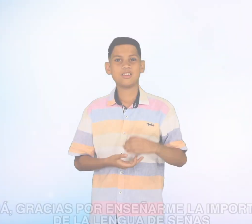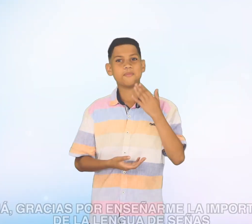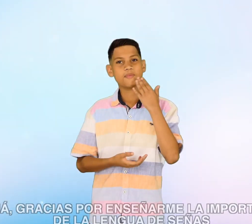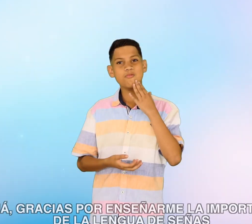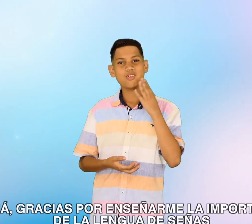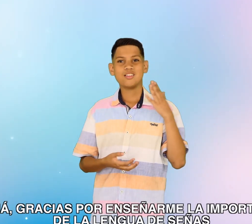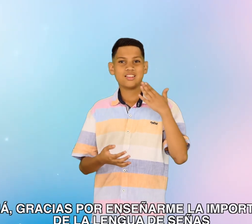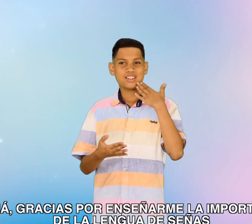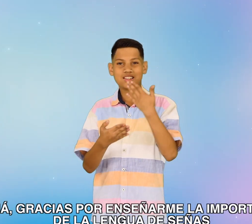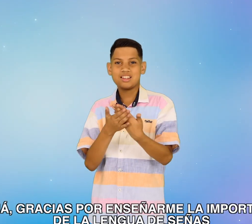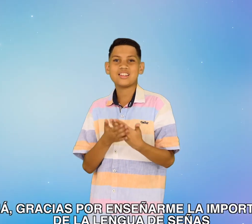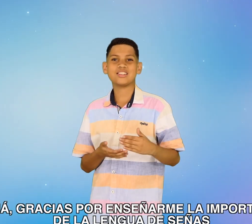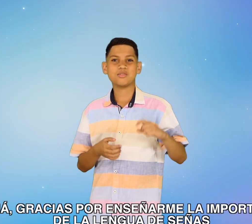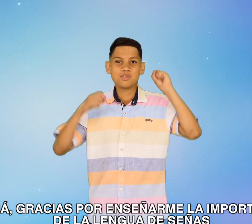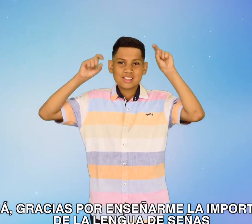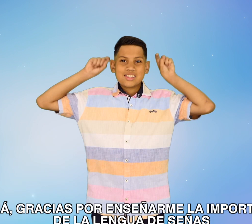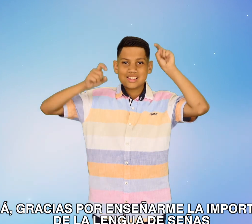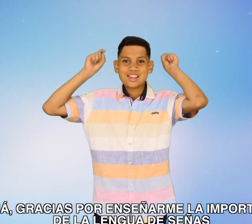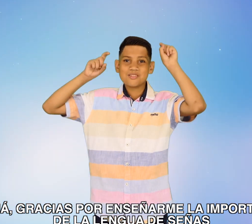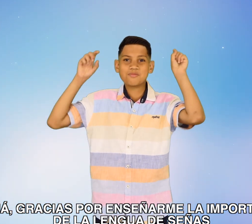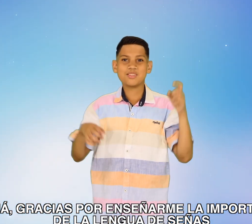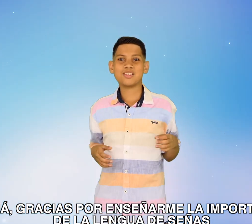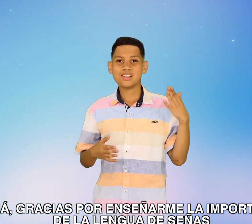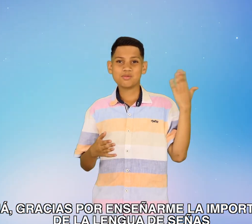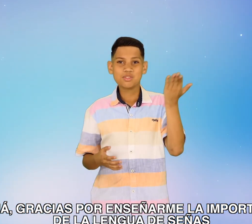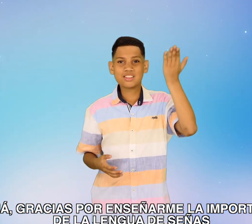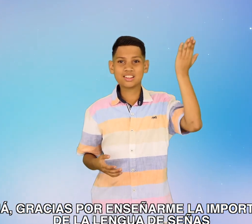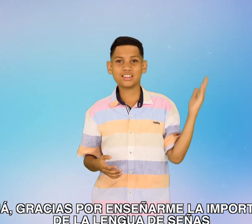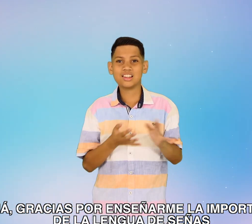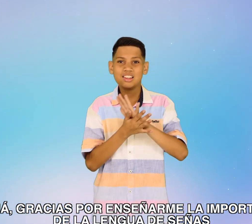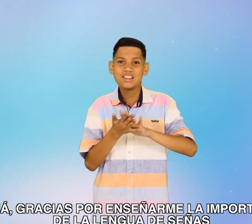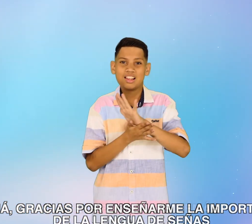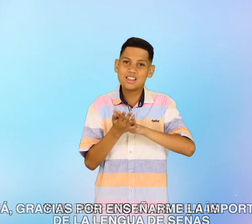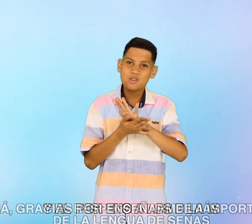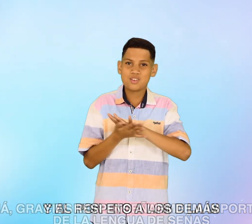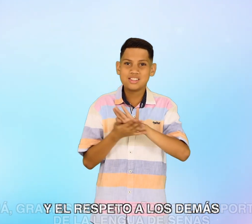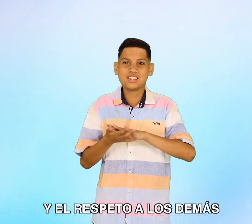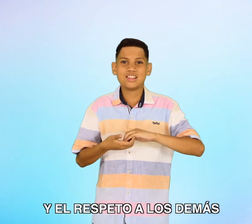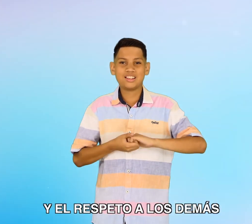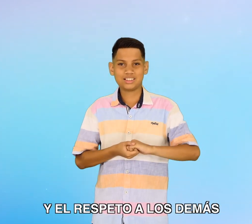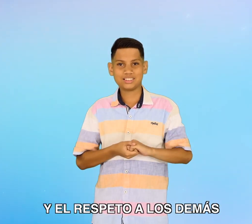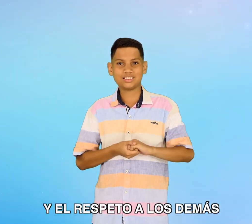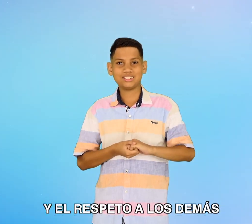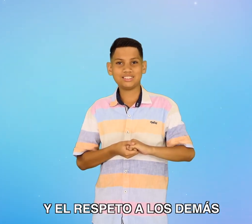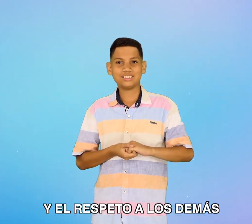Mamá, gracias por enseñarme la importancia de la lengua de señas y el respeto a los demás.